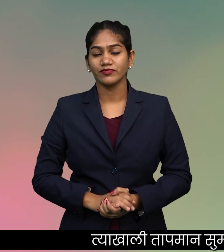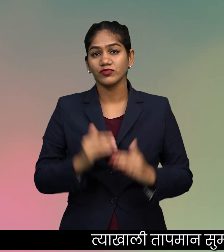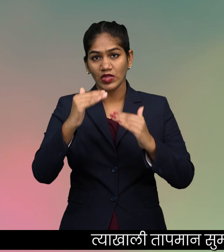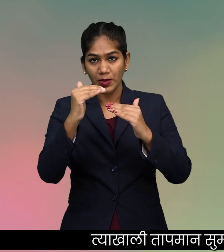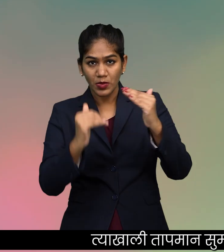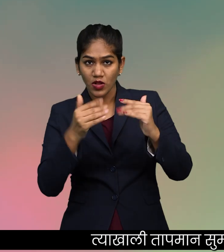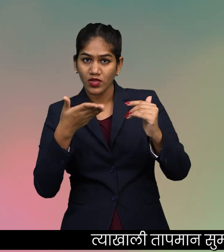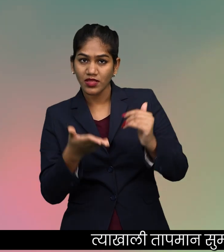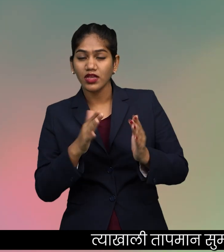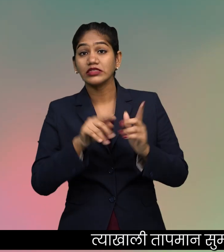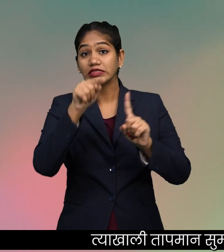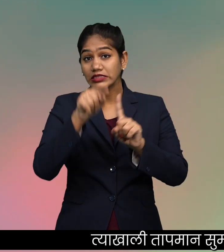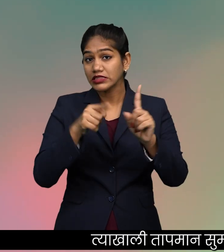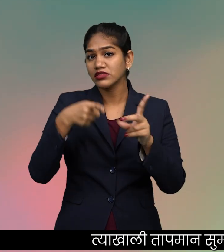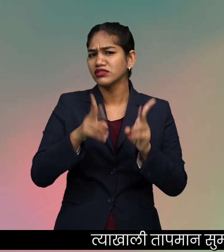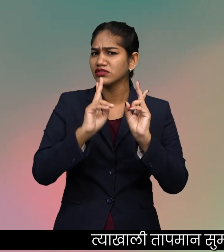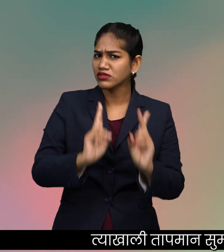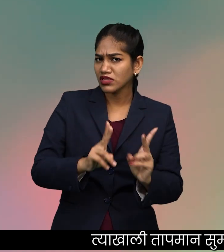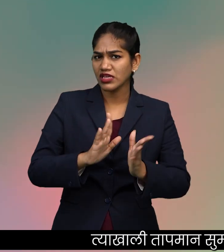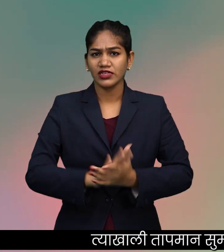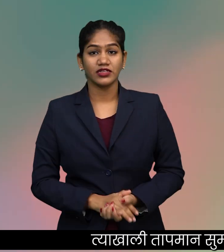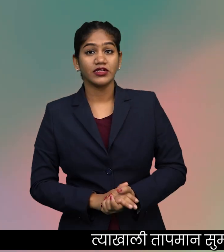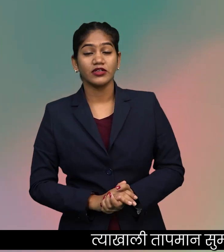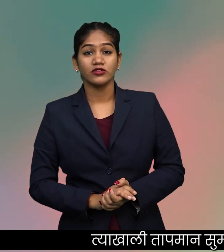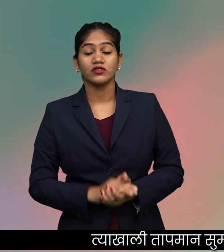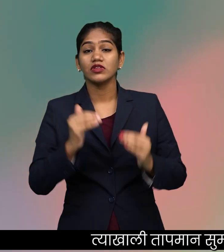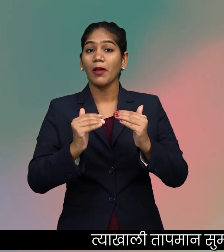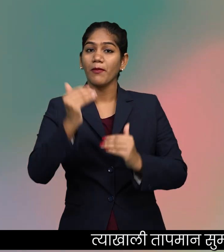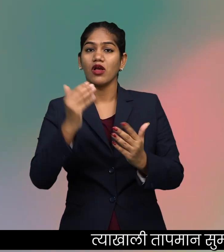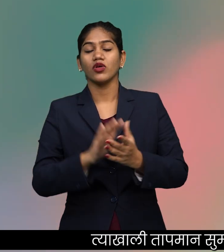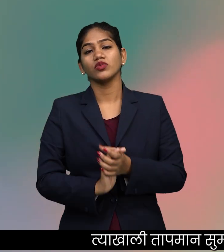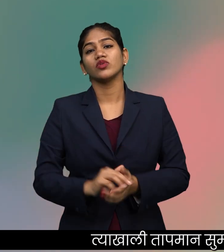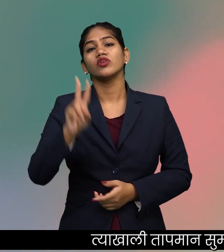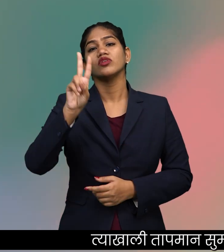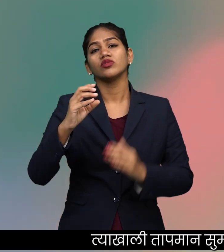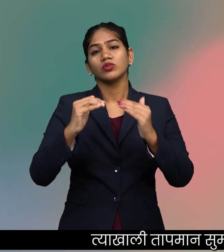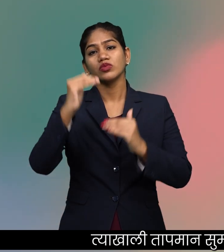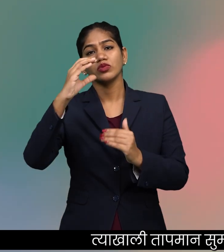त्याखाली तापमान सुमारे 2 अंश सेल्सिअसवर स्थिर आहे.